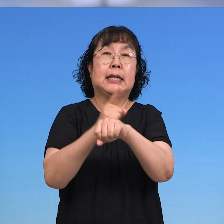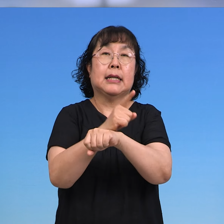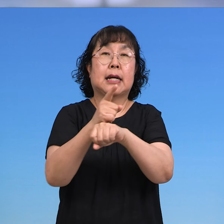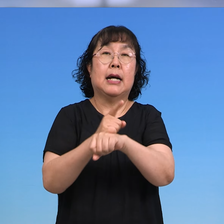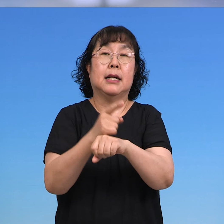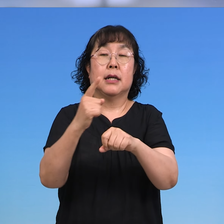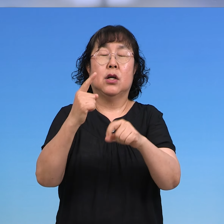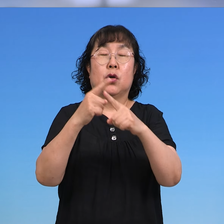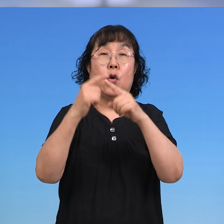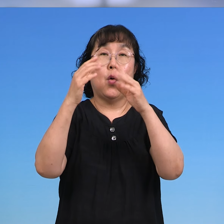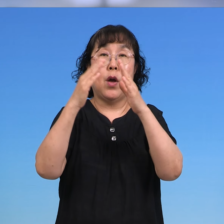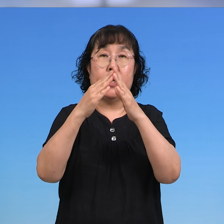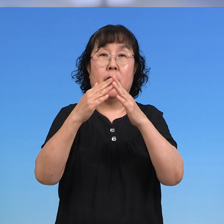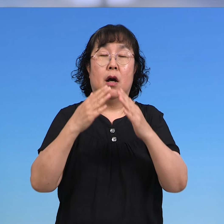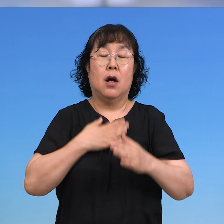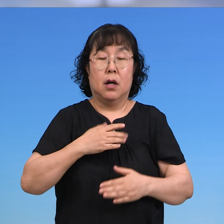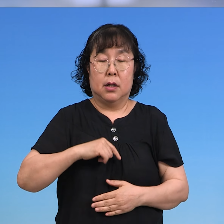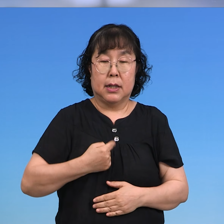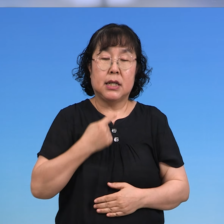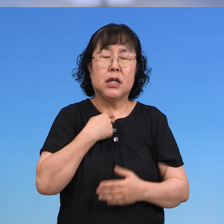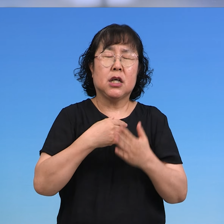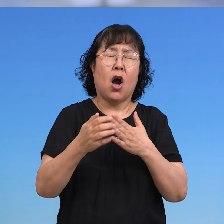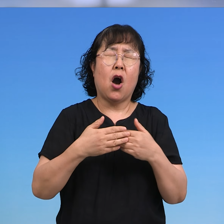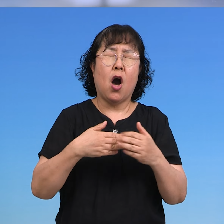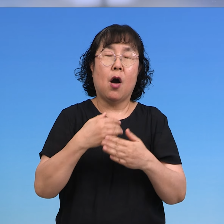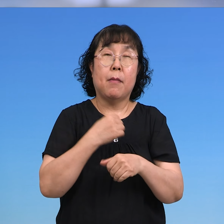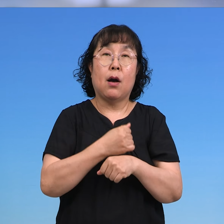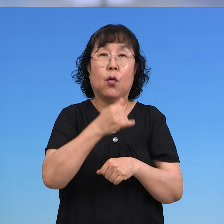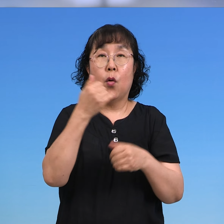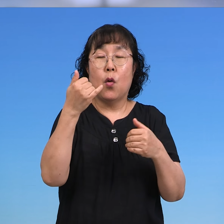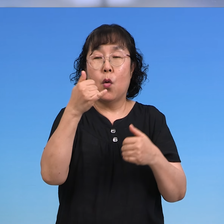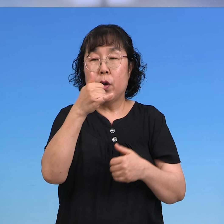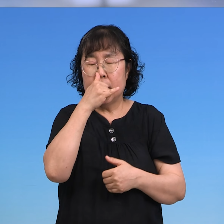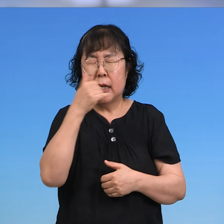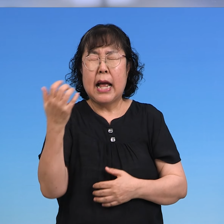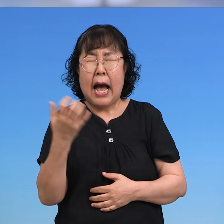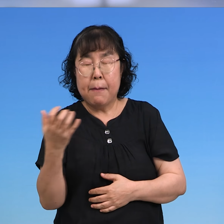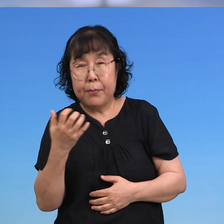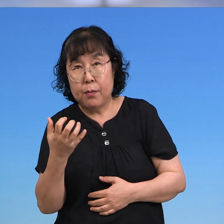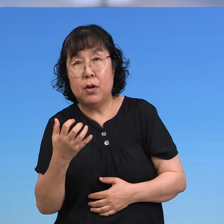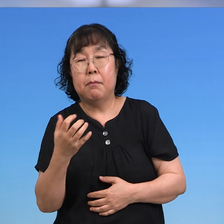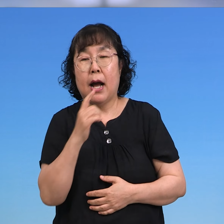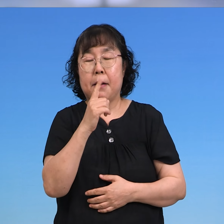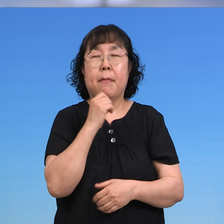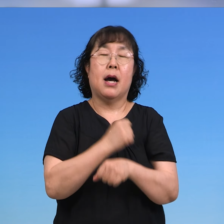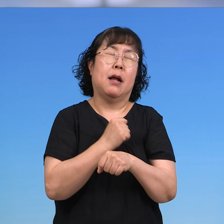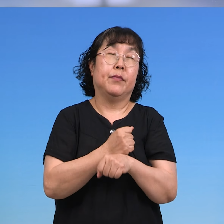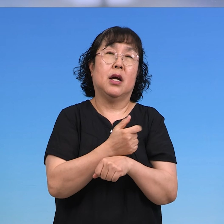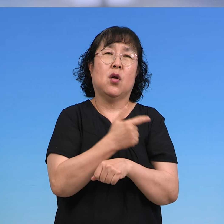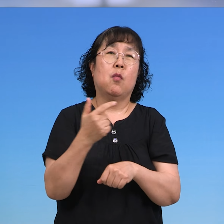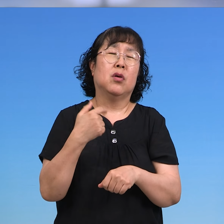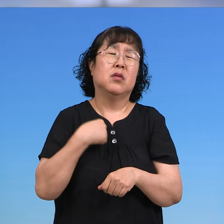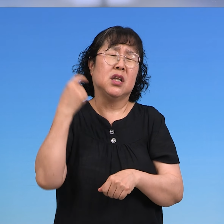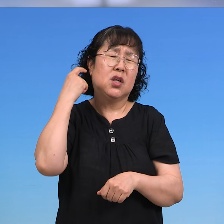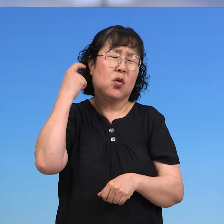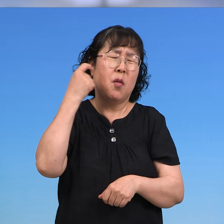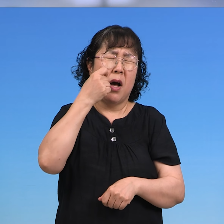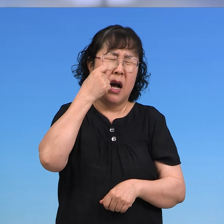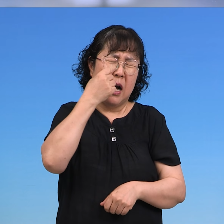그 교회에서 본인이 겪고 있는 아픔을 막 토로를 하는데 너무 힘들었습니다. 어떨